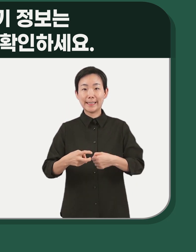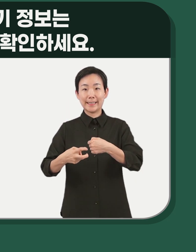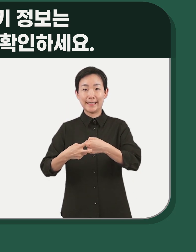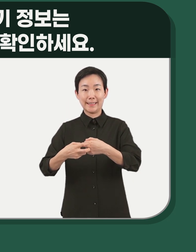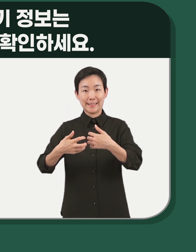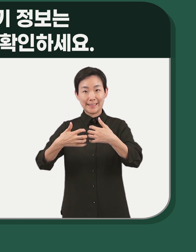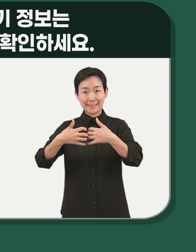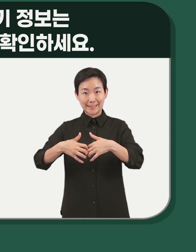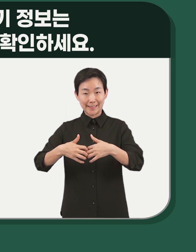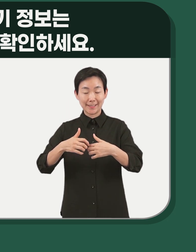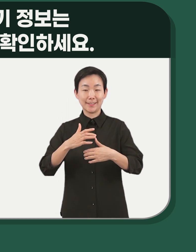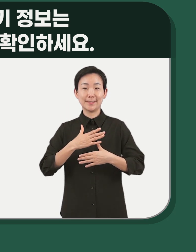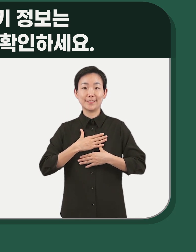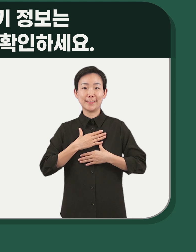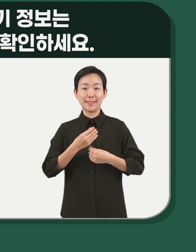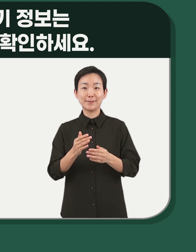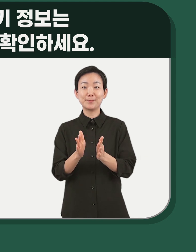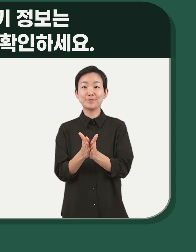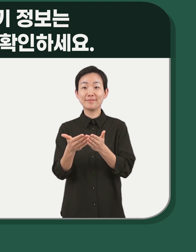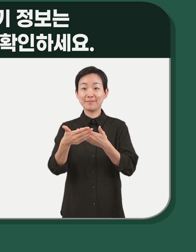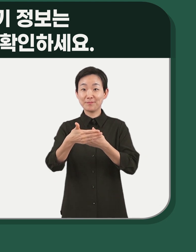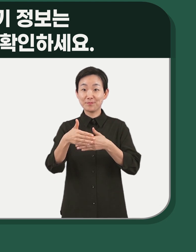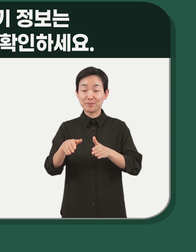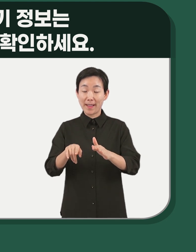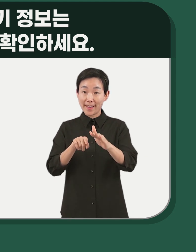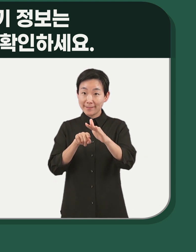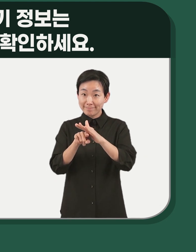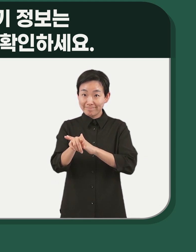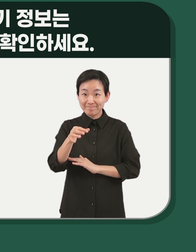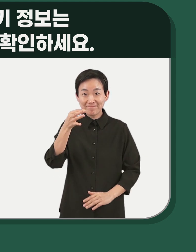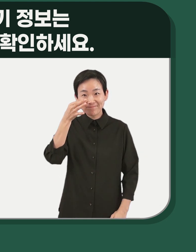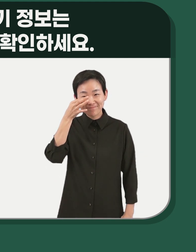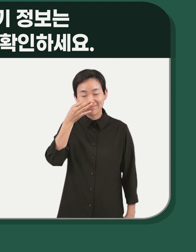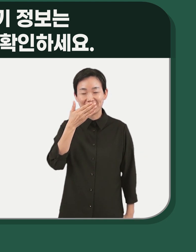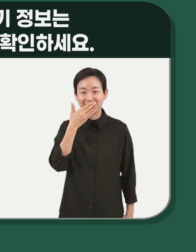안심책방을 검색하거나 주소창에